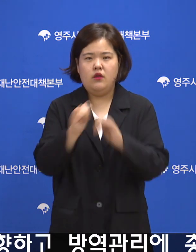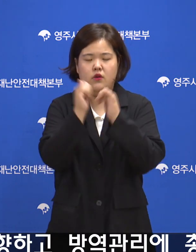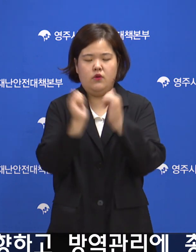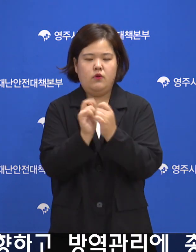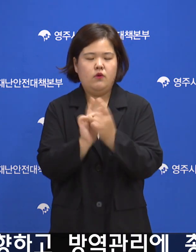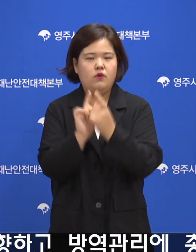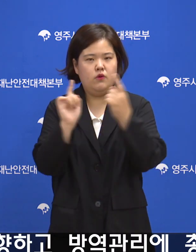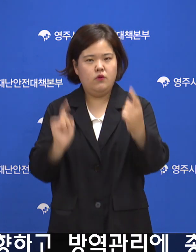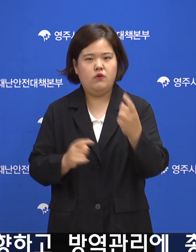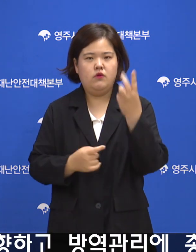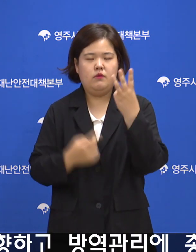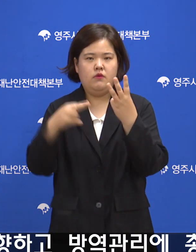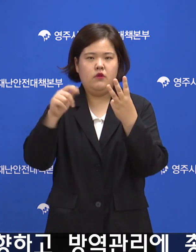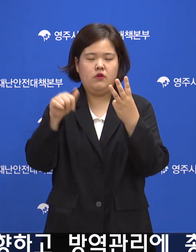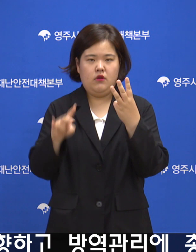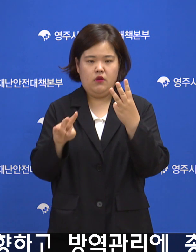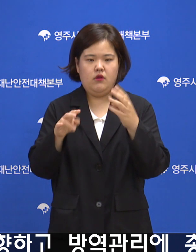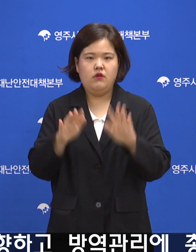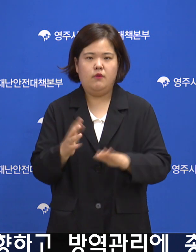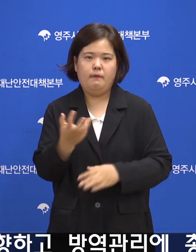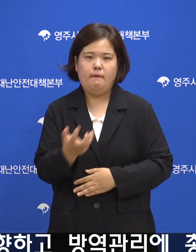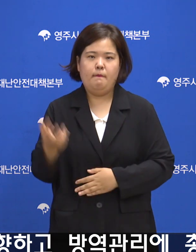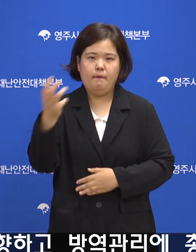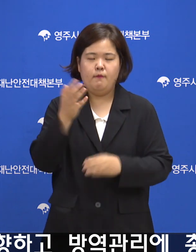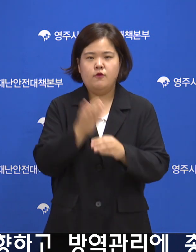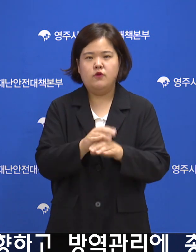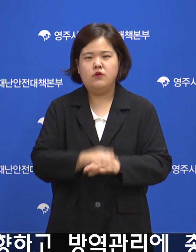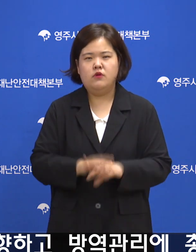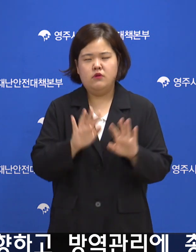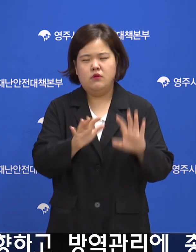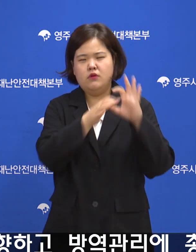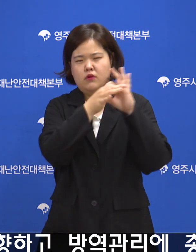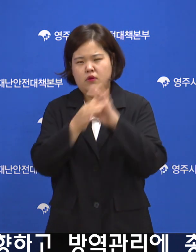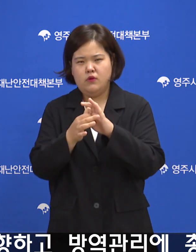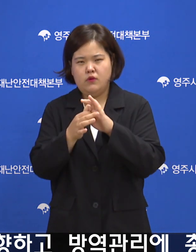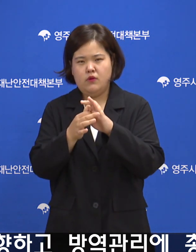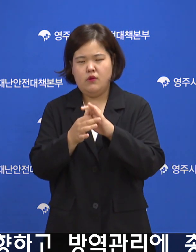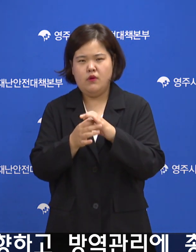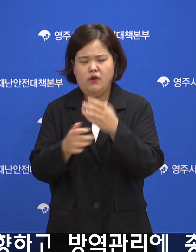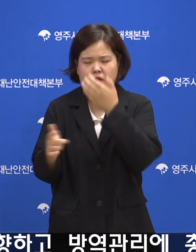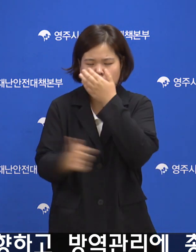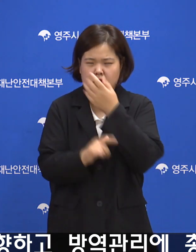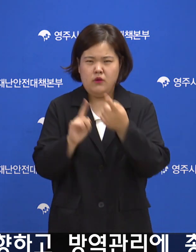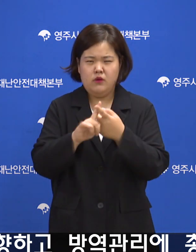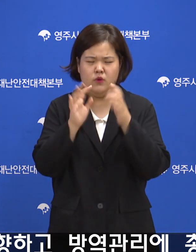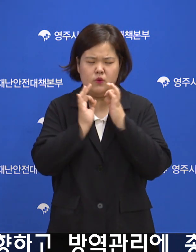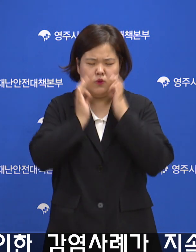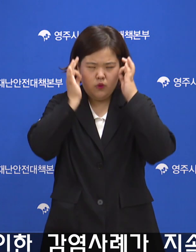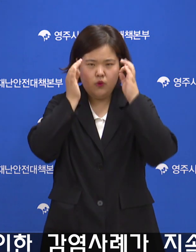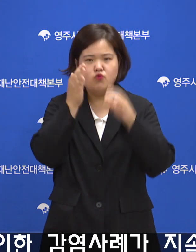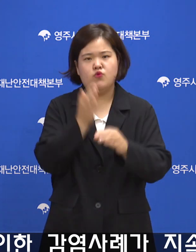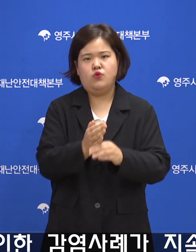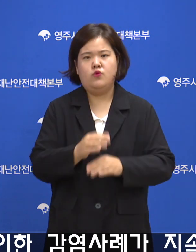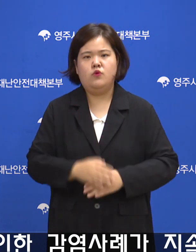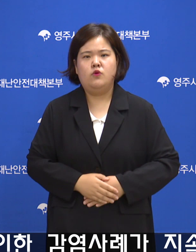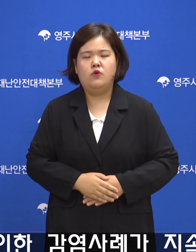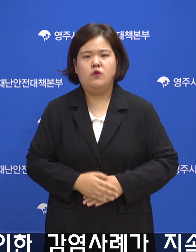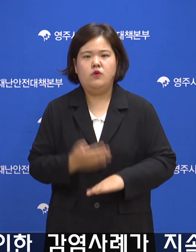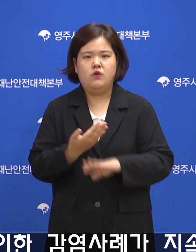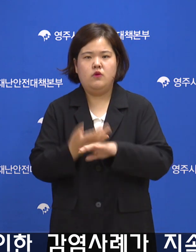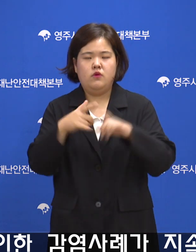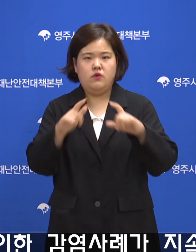거리두기를 3단계로 상향하고 방역 관리에 총력을 기울이고 있습니다만, 타